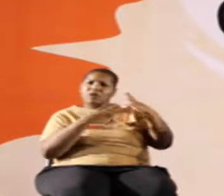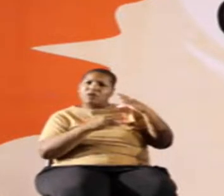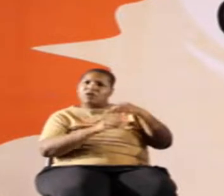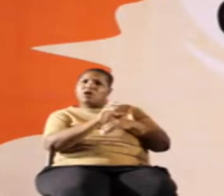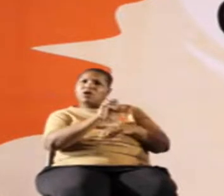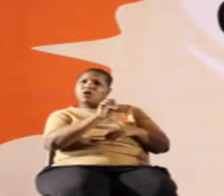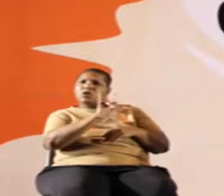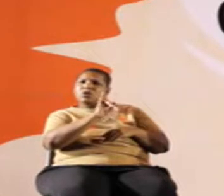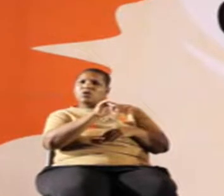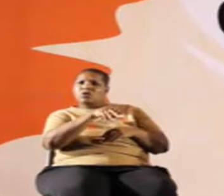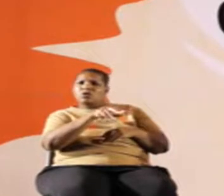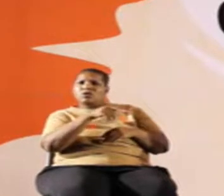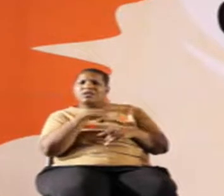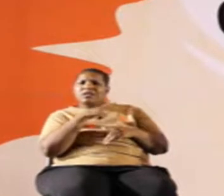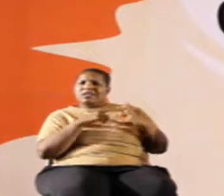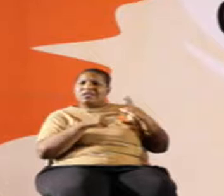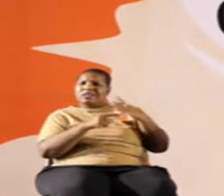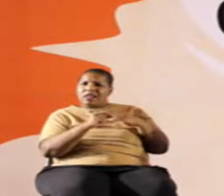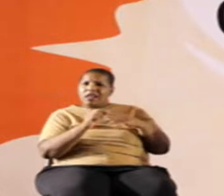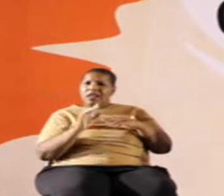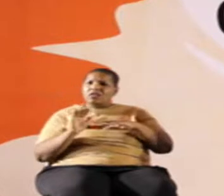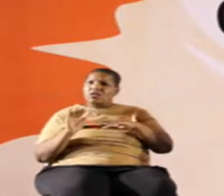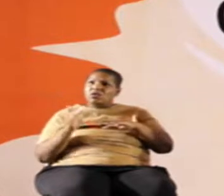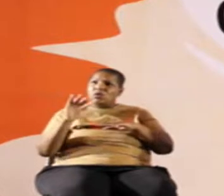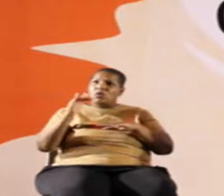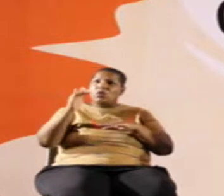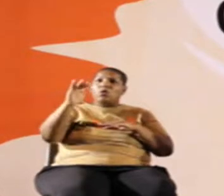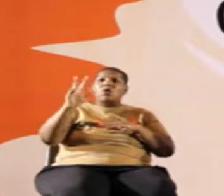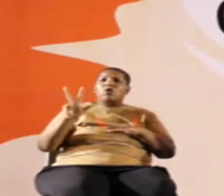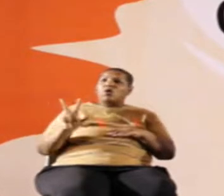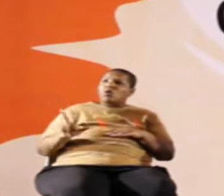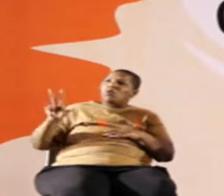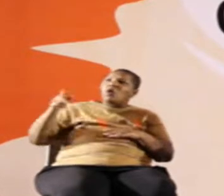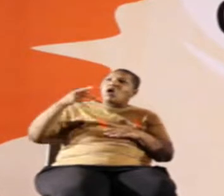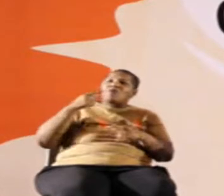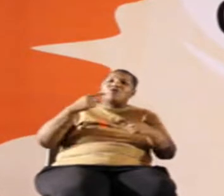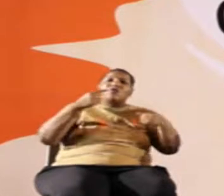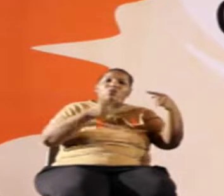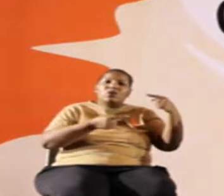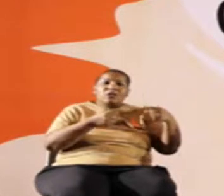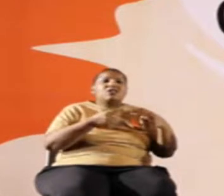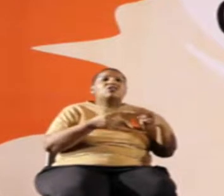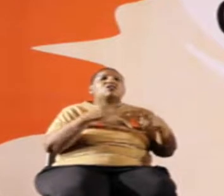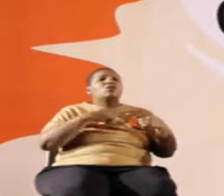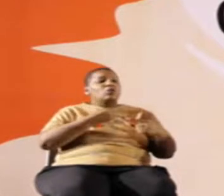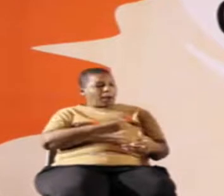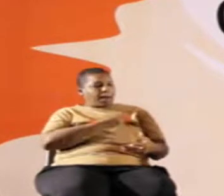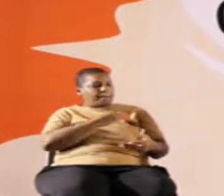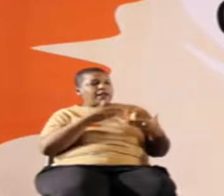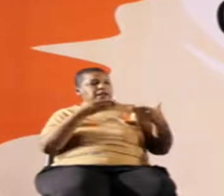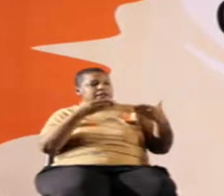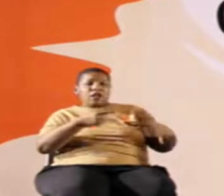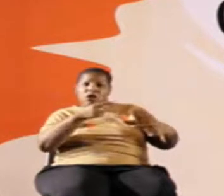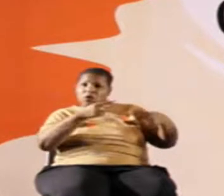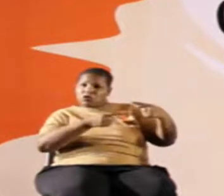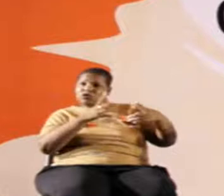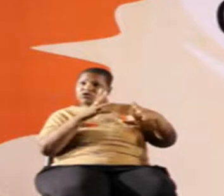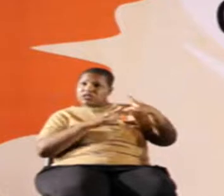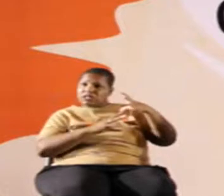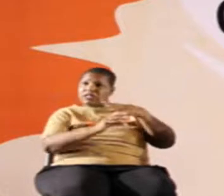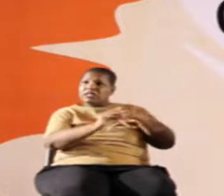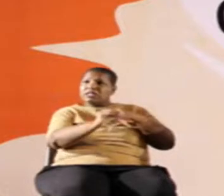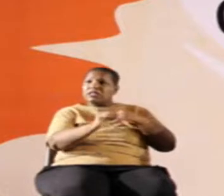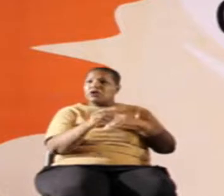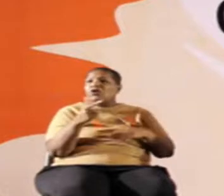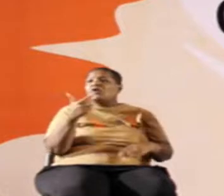são muitas coisas que estão saindo, muitas disputas políticas, muitos discursos políticos, muitas presenças políticas que estão saindo. Não